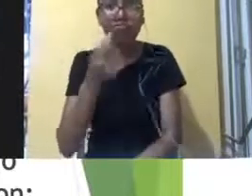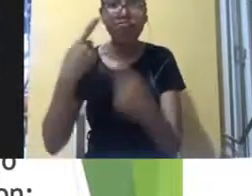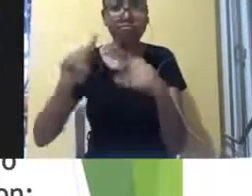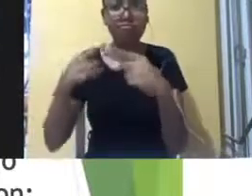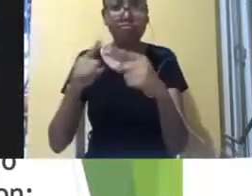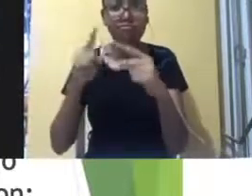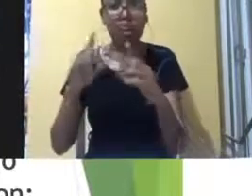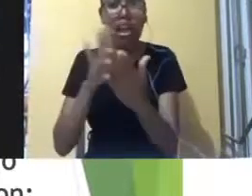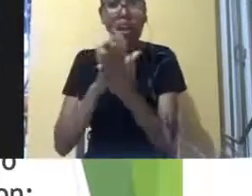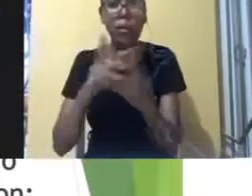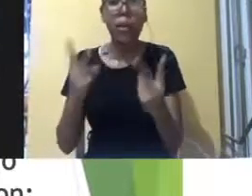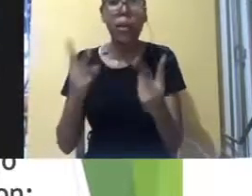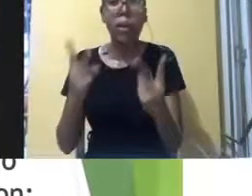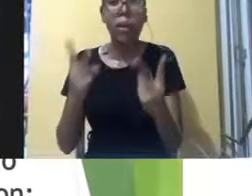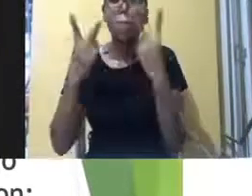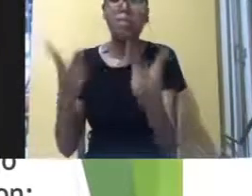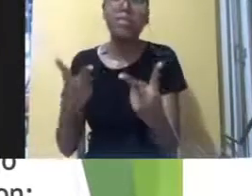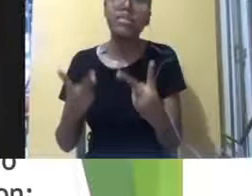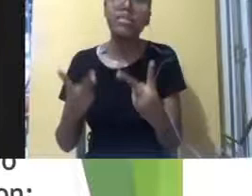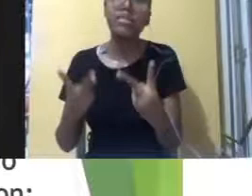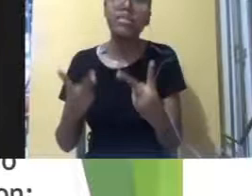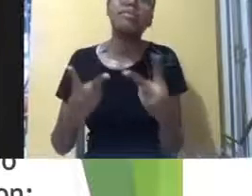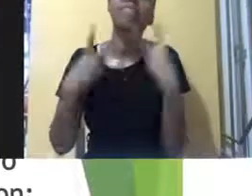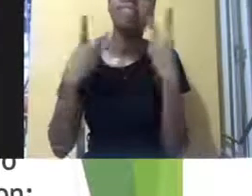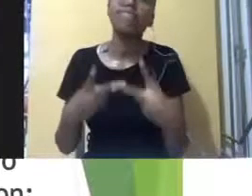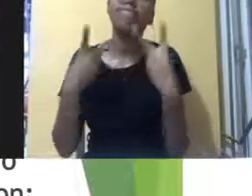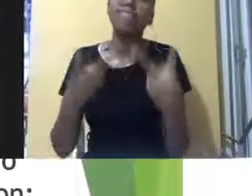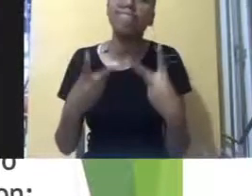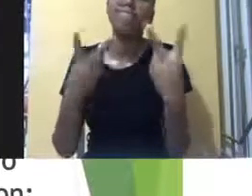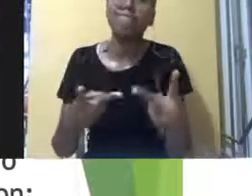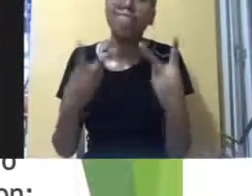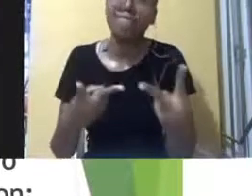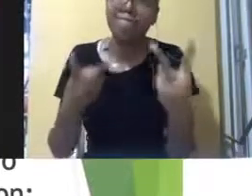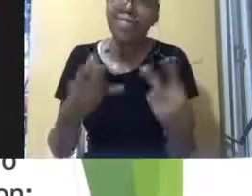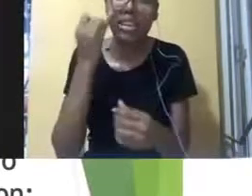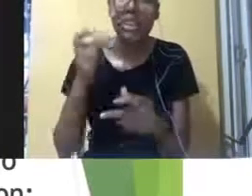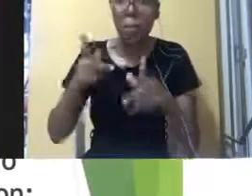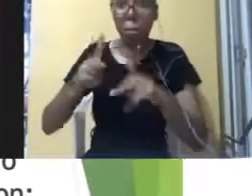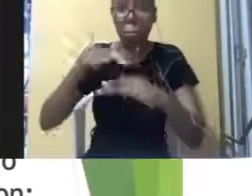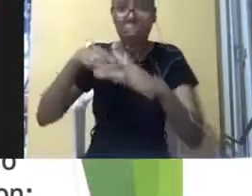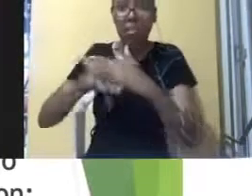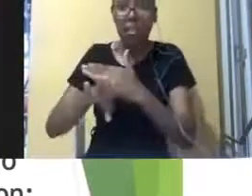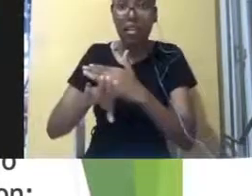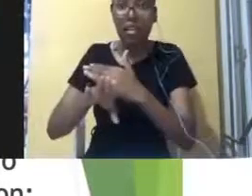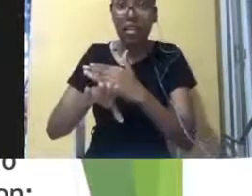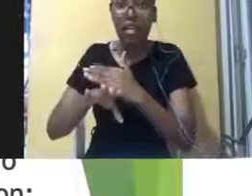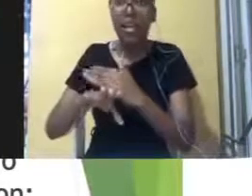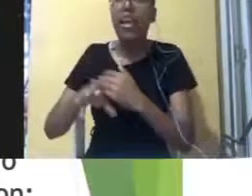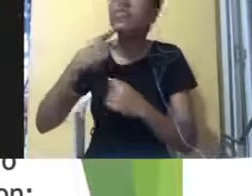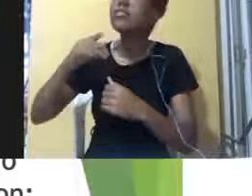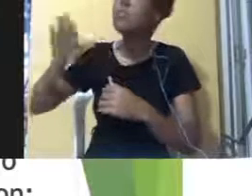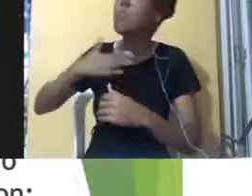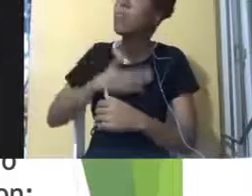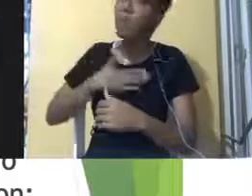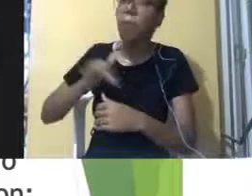les permite hay que decirle que tenga allá atrás en el patio, porque ellos se buscan, eso es la conexión, es necesario,